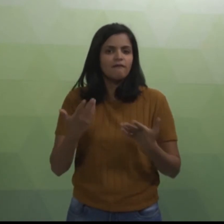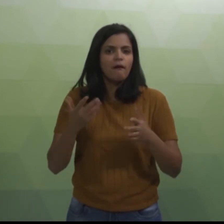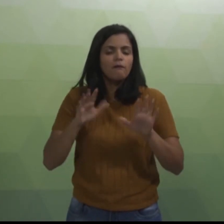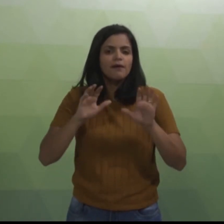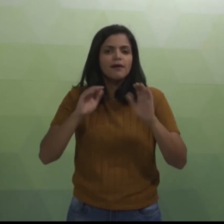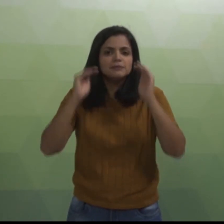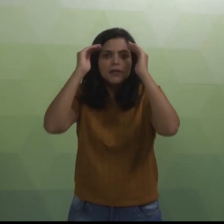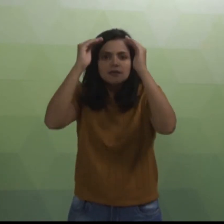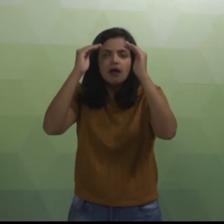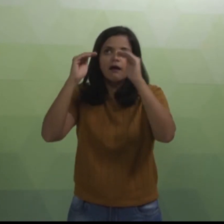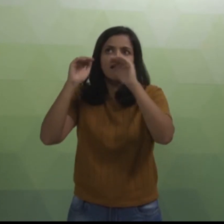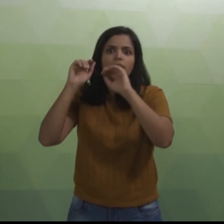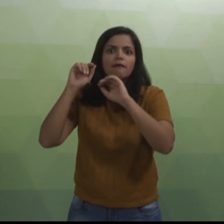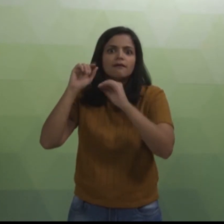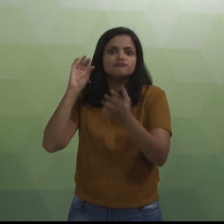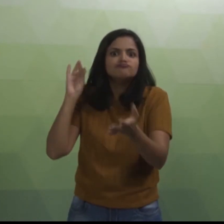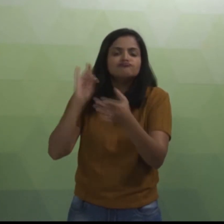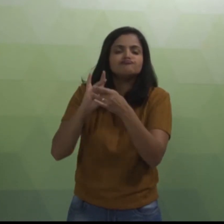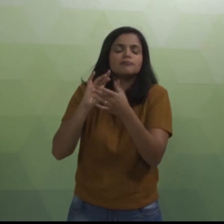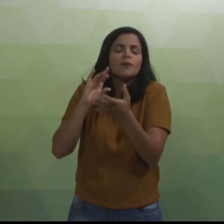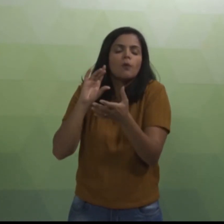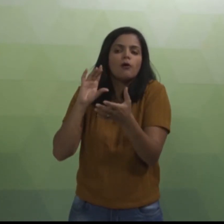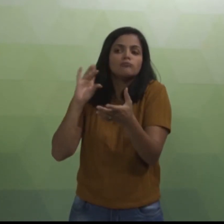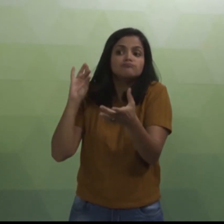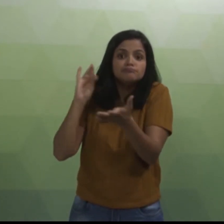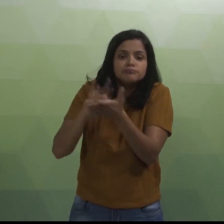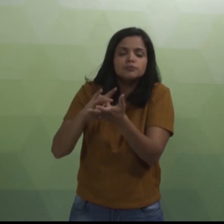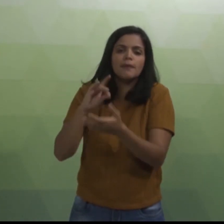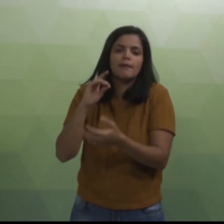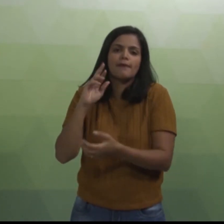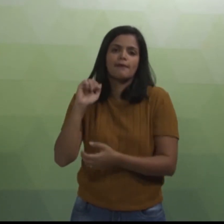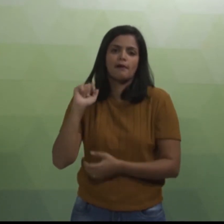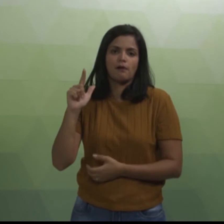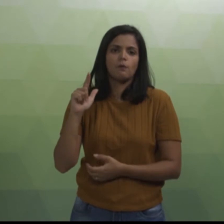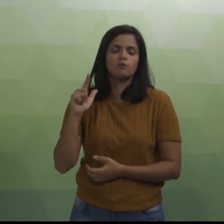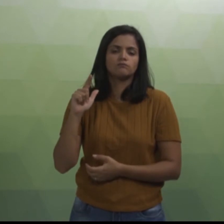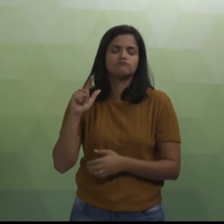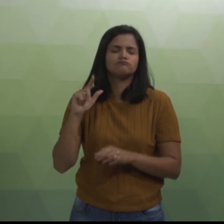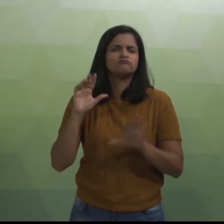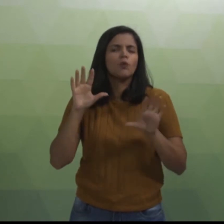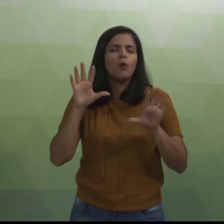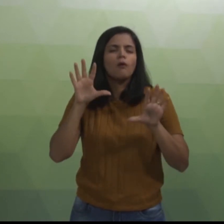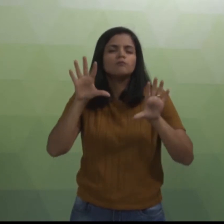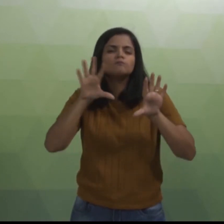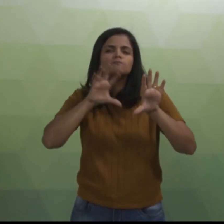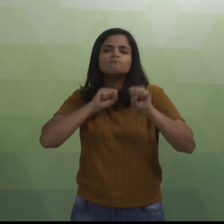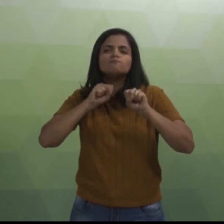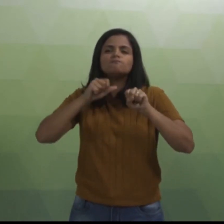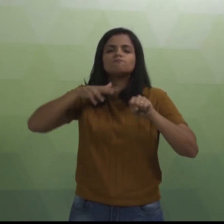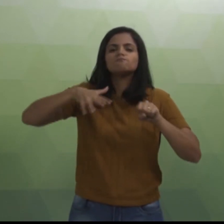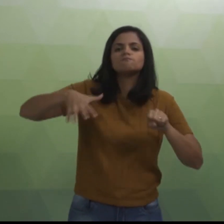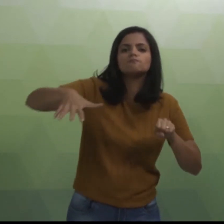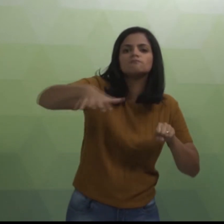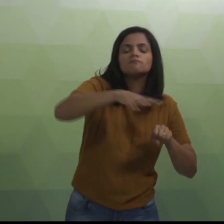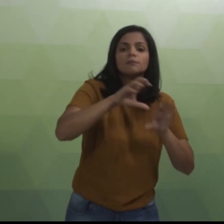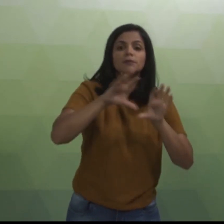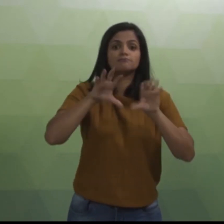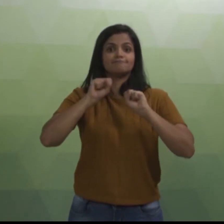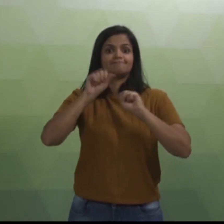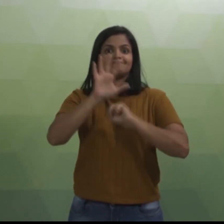Se eu imagino o Amazonas, aí se eu quero imaginar o sul, então eu tenho que me ater a esses espaços. Tenho